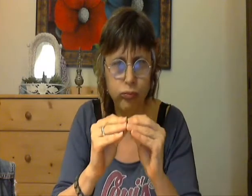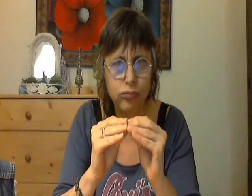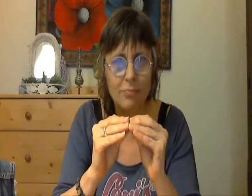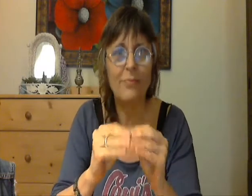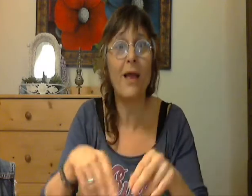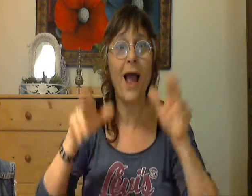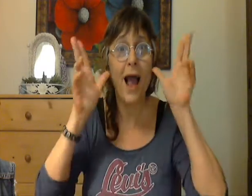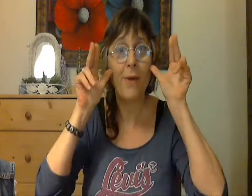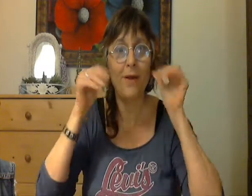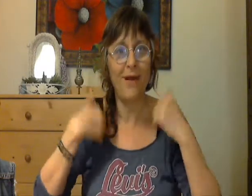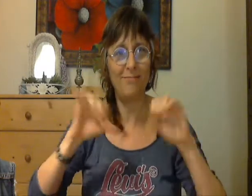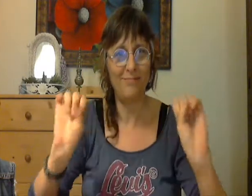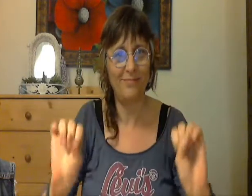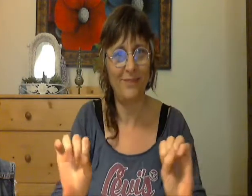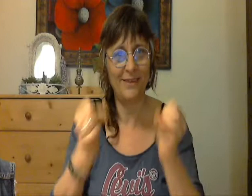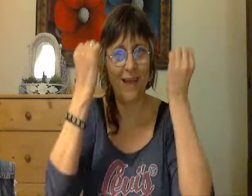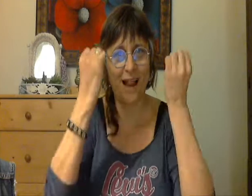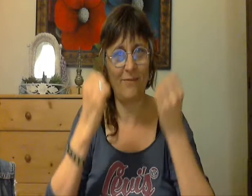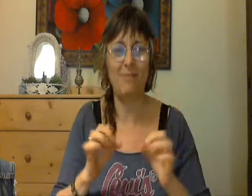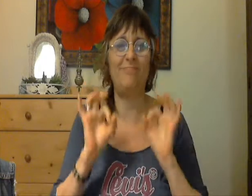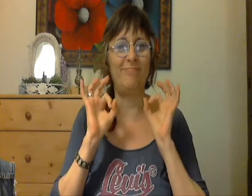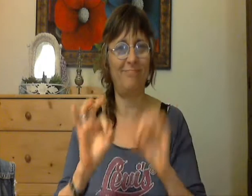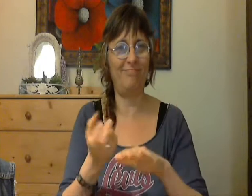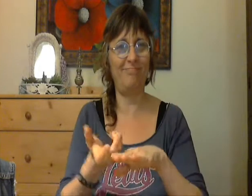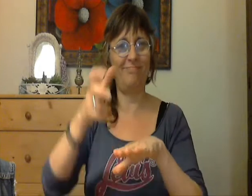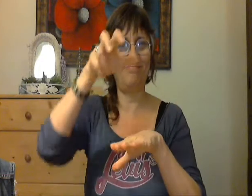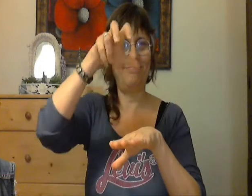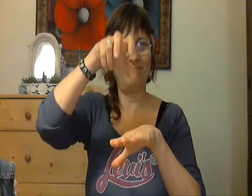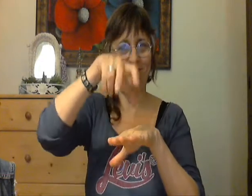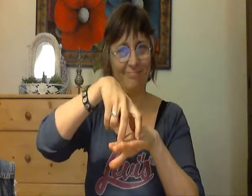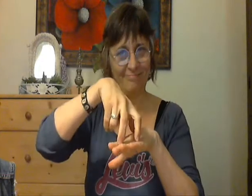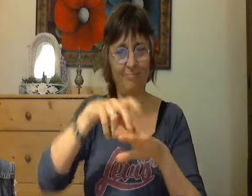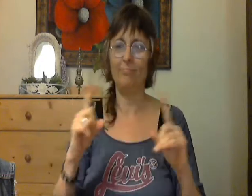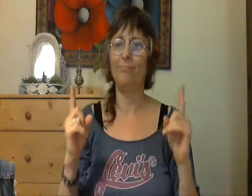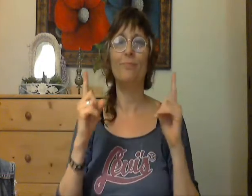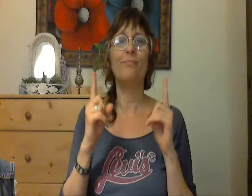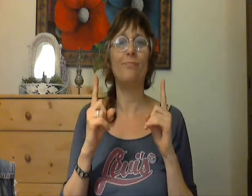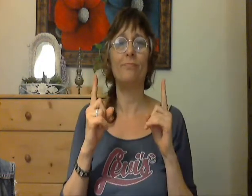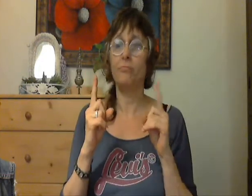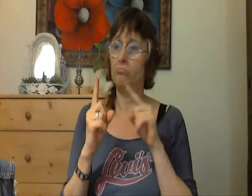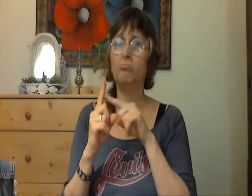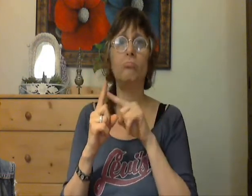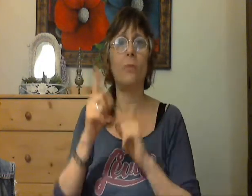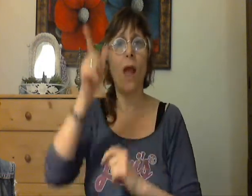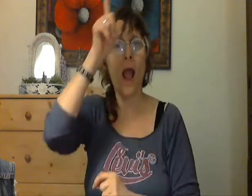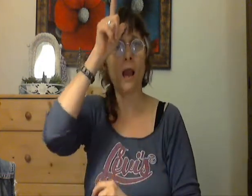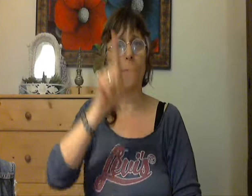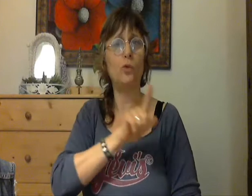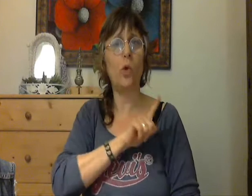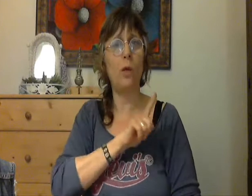día de Mina, ¿no? Con la idea muchísimo más clara, y para mí la noticia. El tema del disco, ¿no? El para no para el que